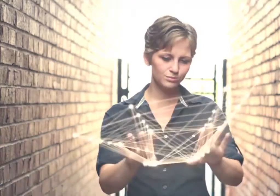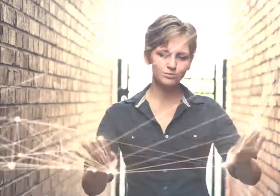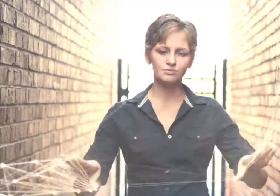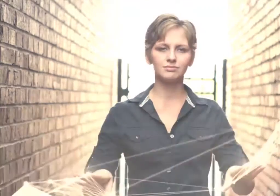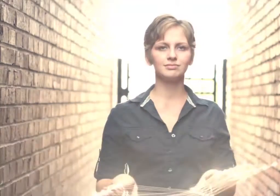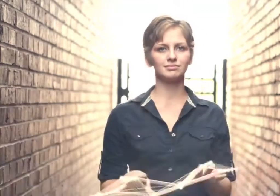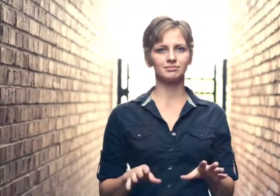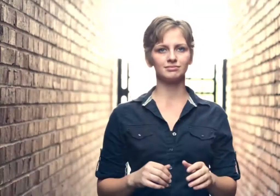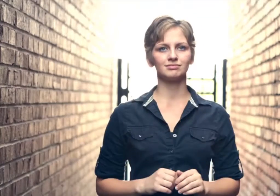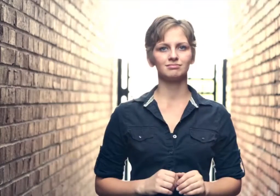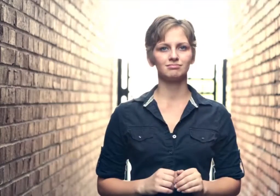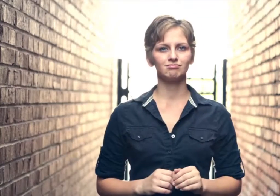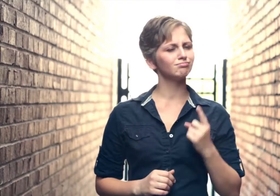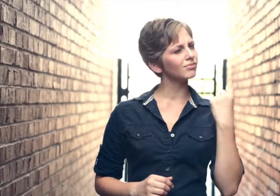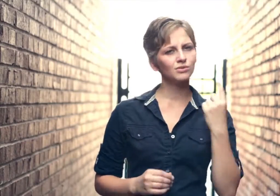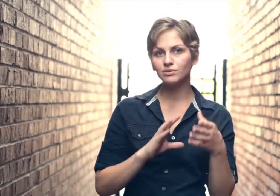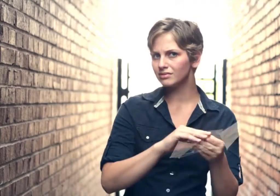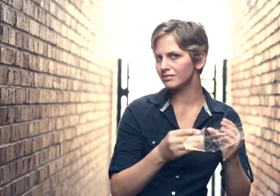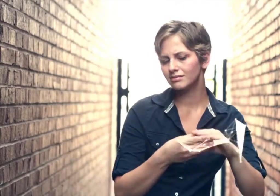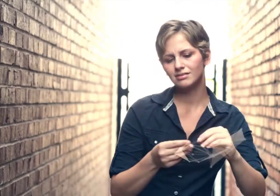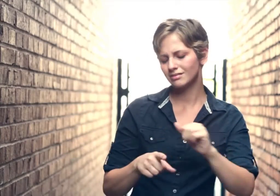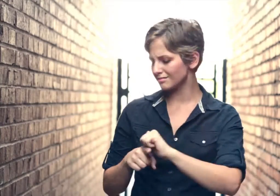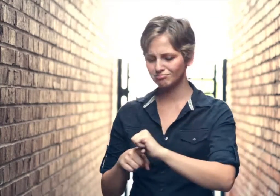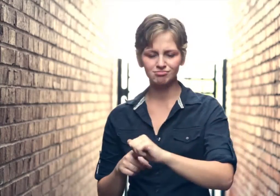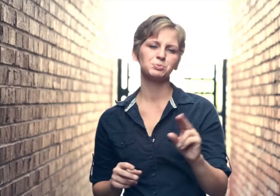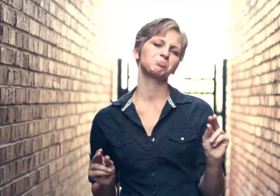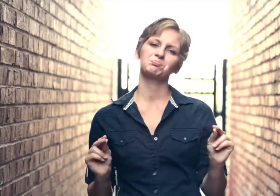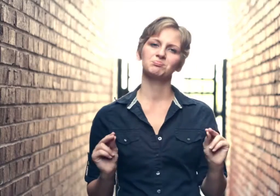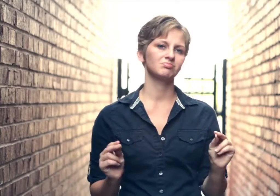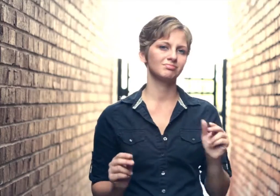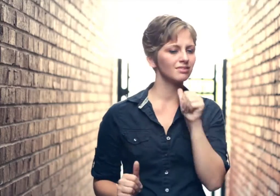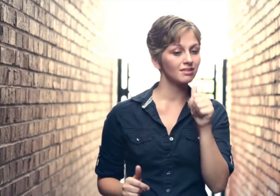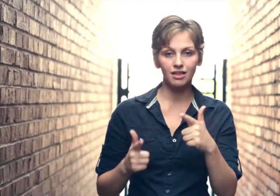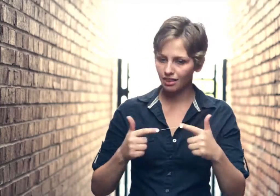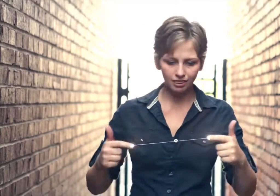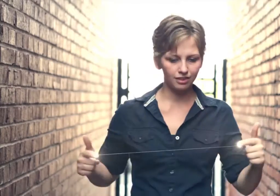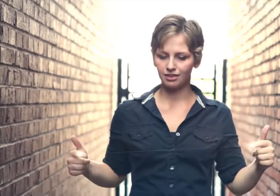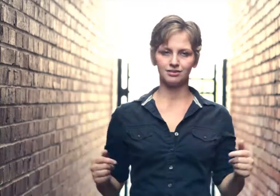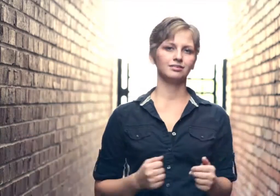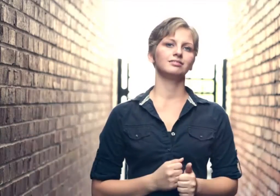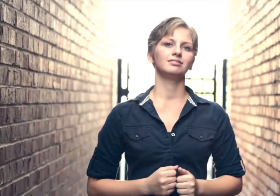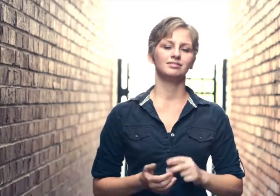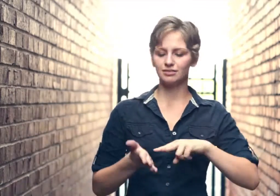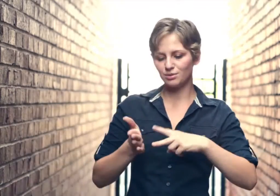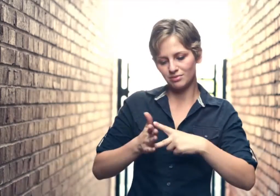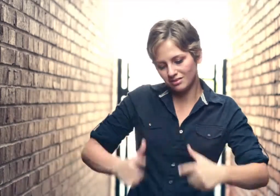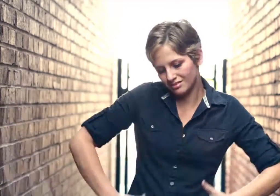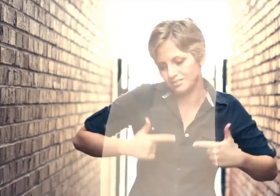moviendo. Esto es más que una historia o un ensayo. No son palabrerías. Esto va de